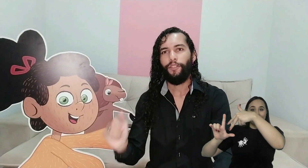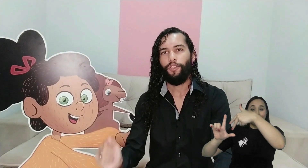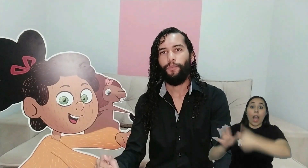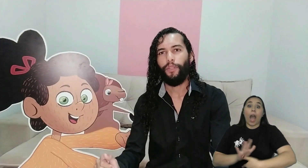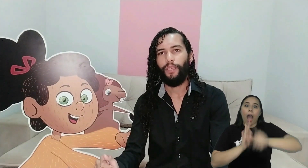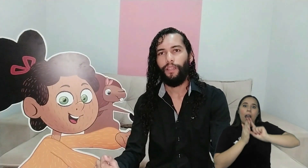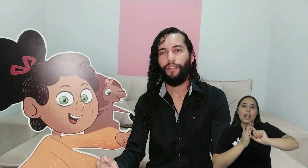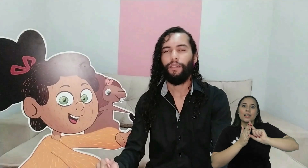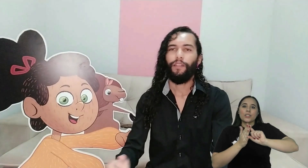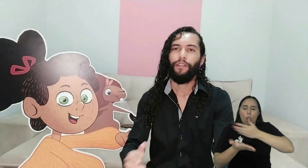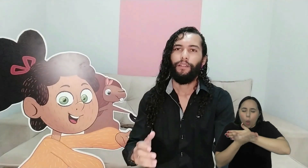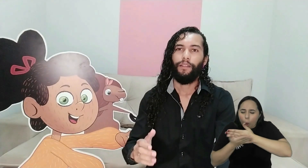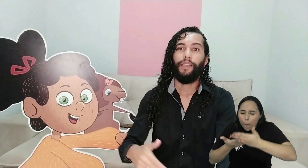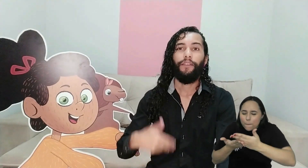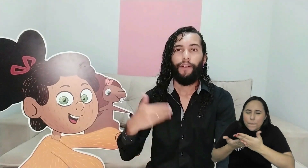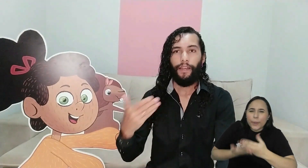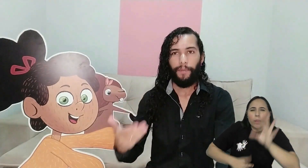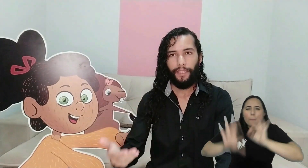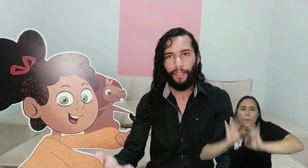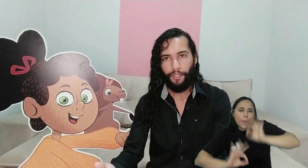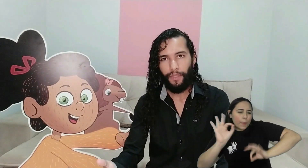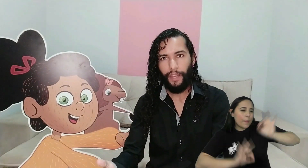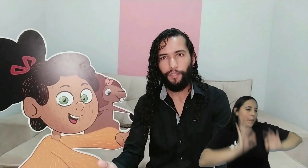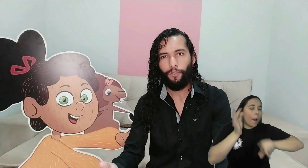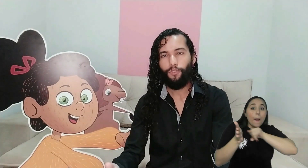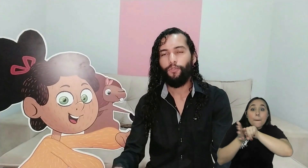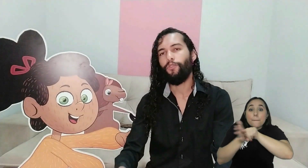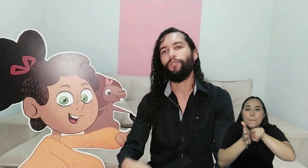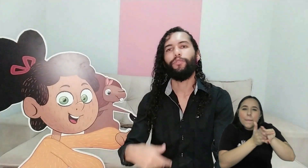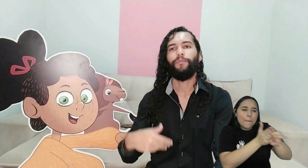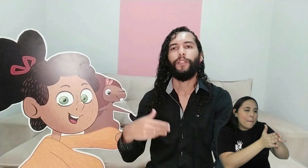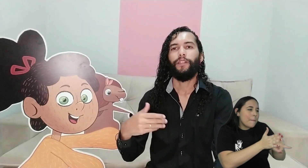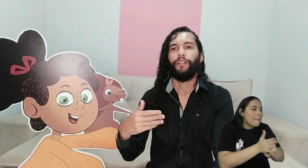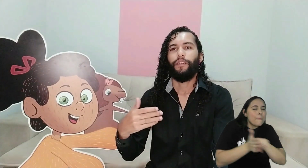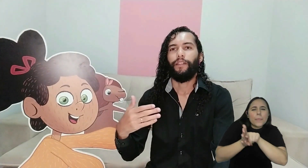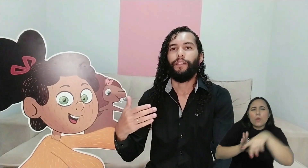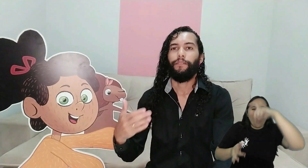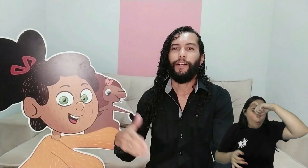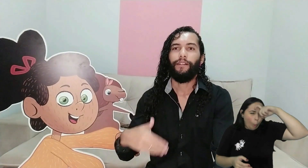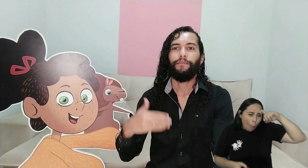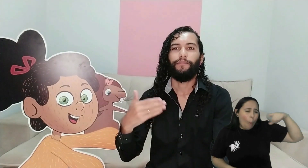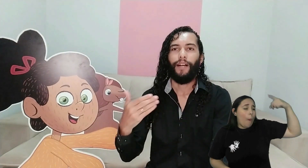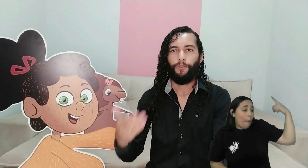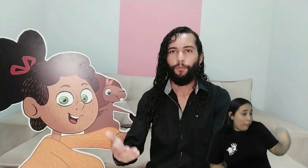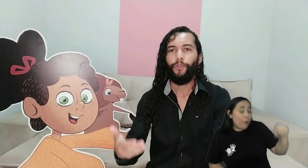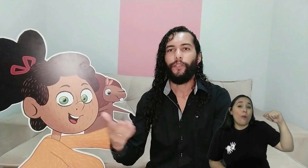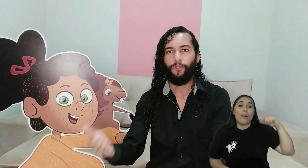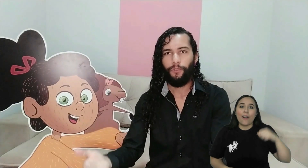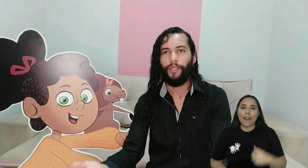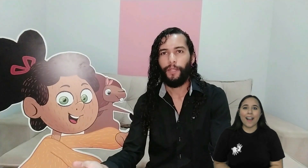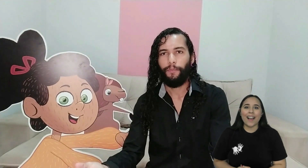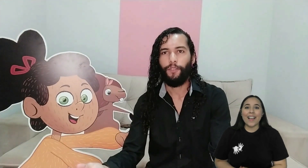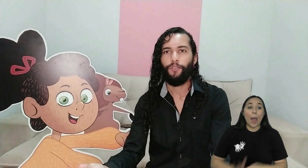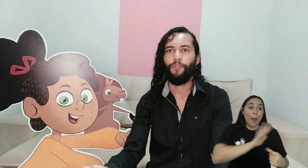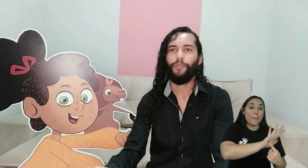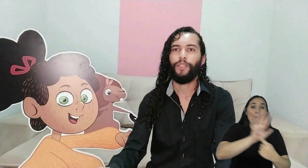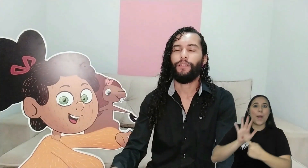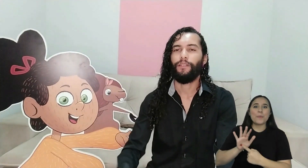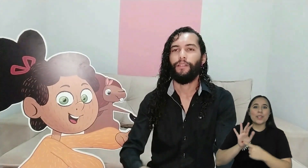trabalho para a gente poder levar a representatividade do surdo, levar a cultura surda para as